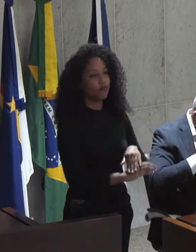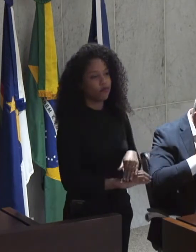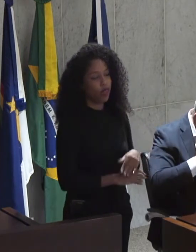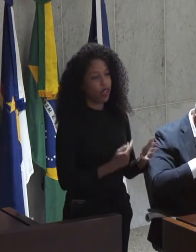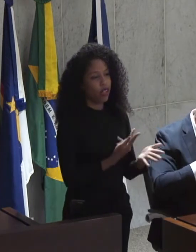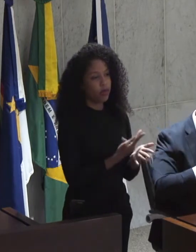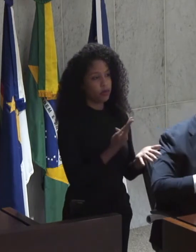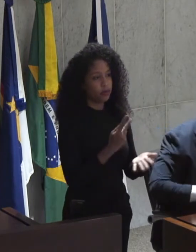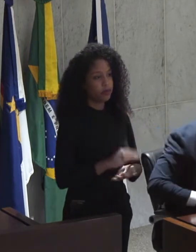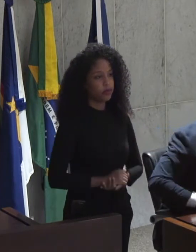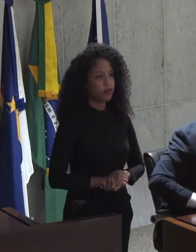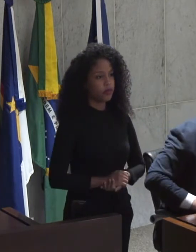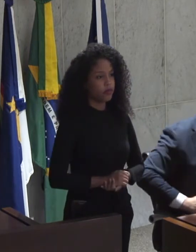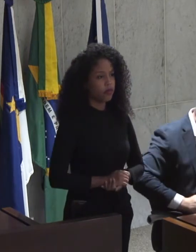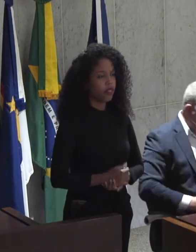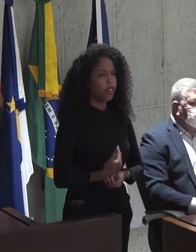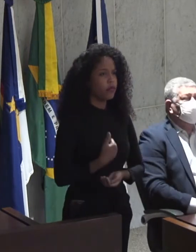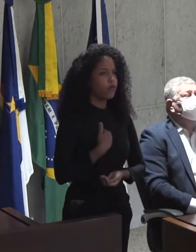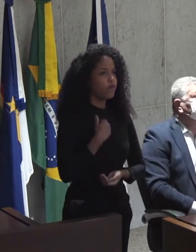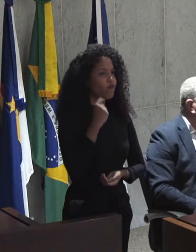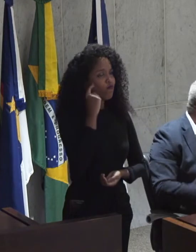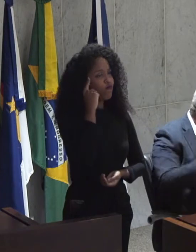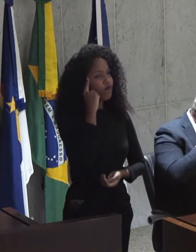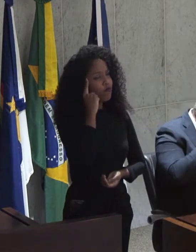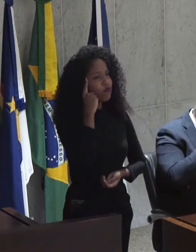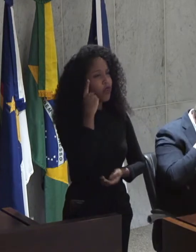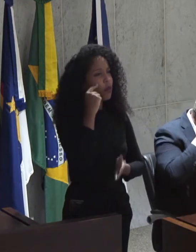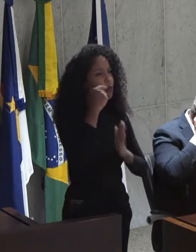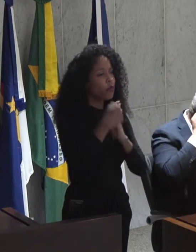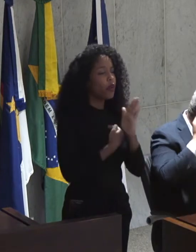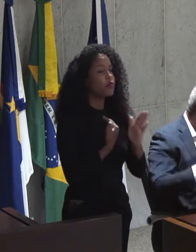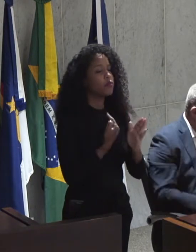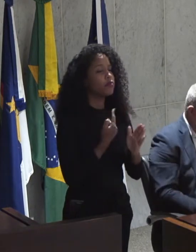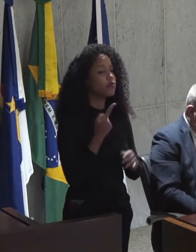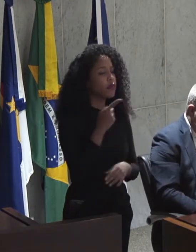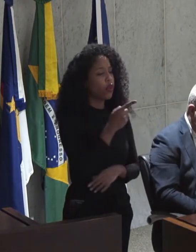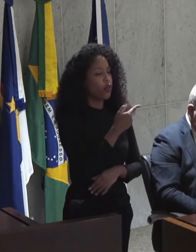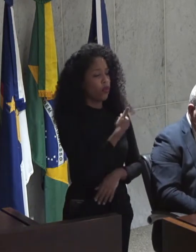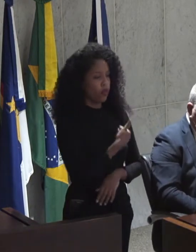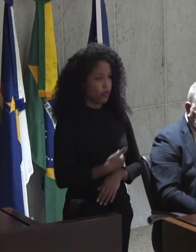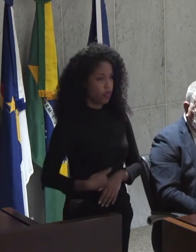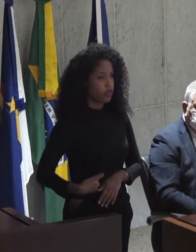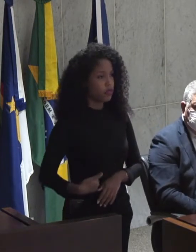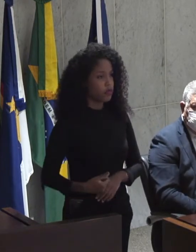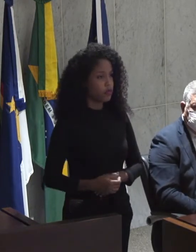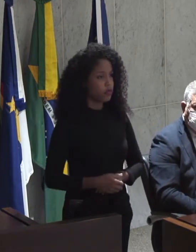me perguntando, gente, se esse governo